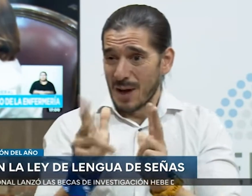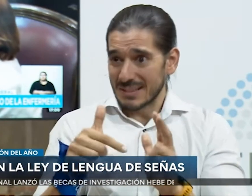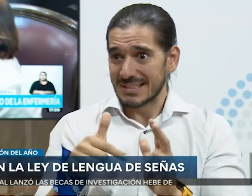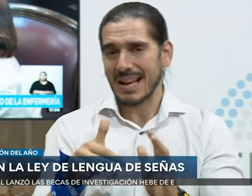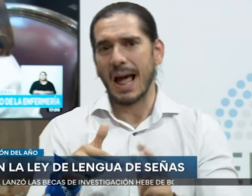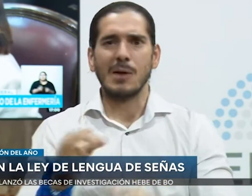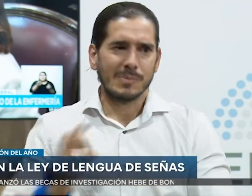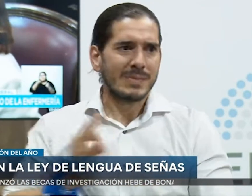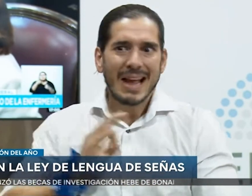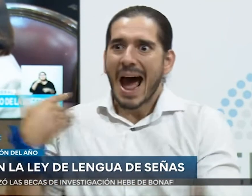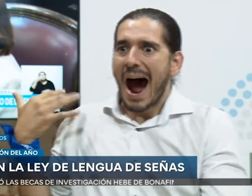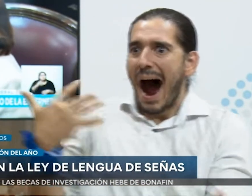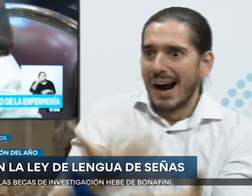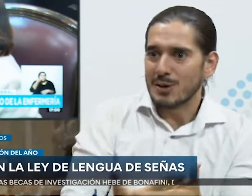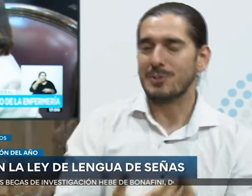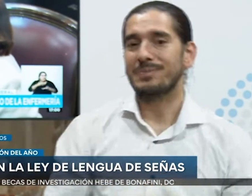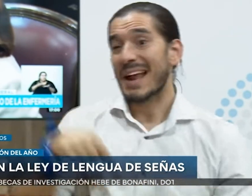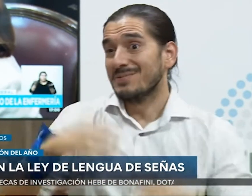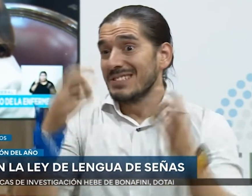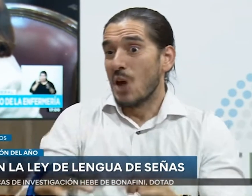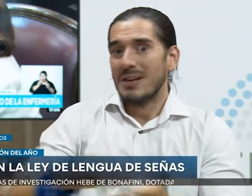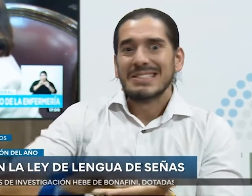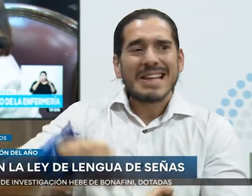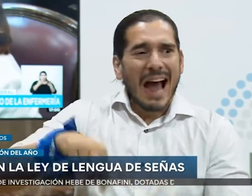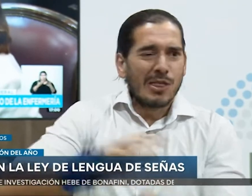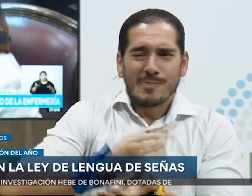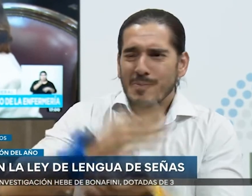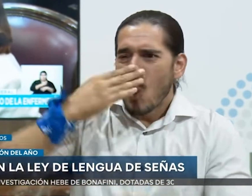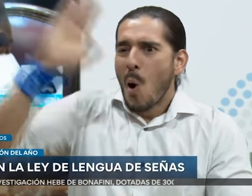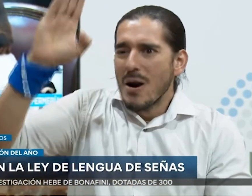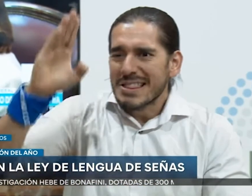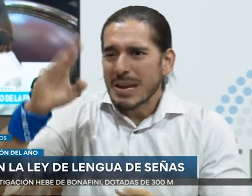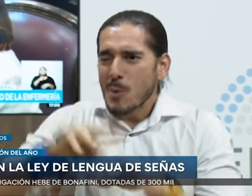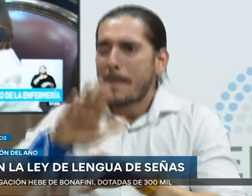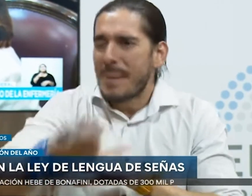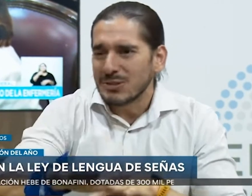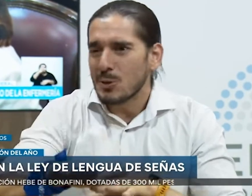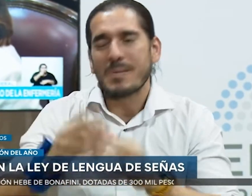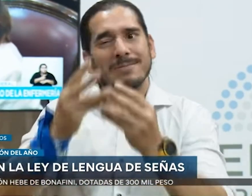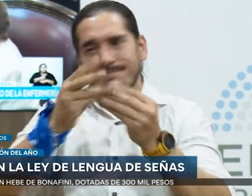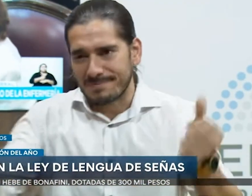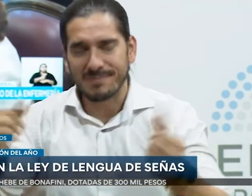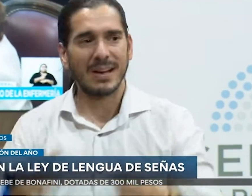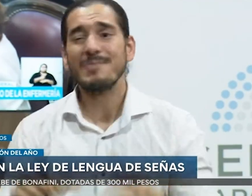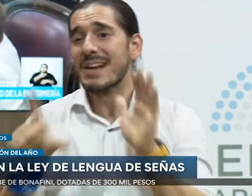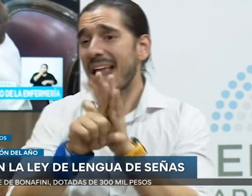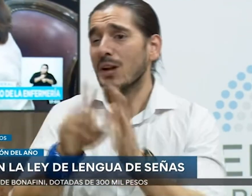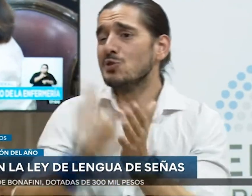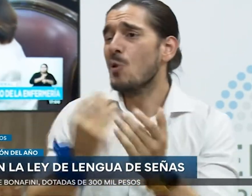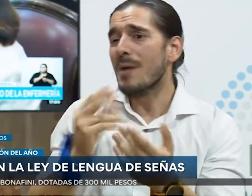este proyecto de ley de reconocimiento de la lengua de señas seguía trabajando hace muchos años igual senado era el último